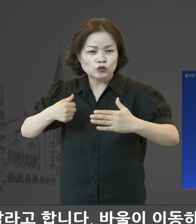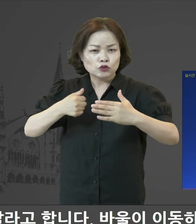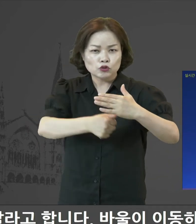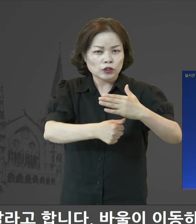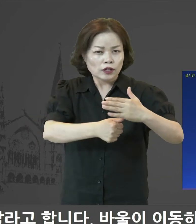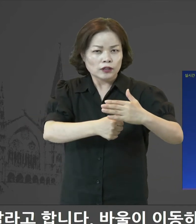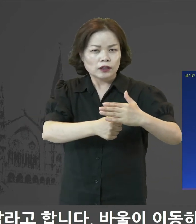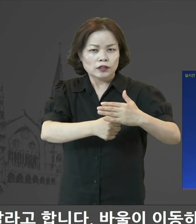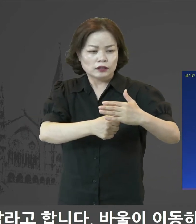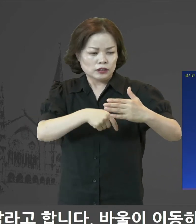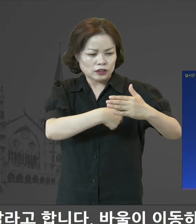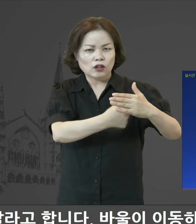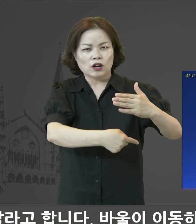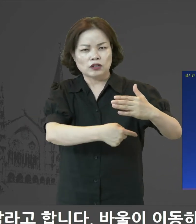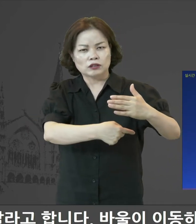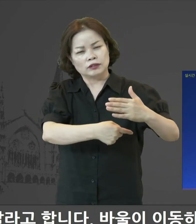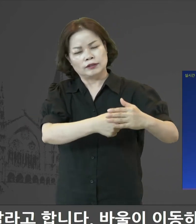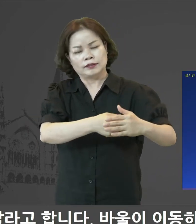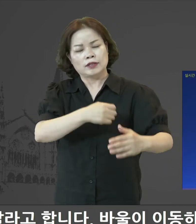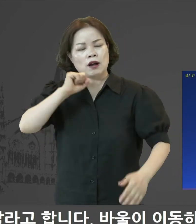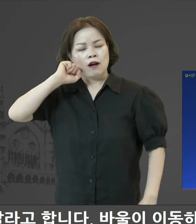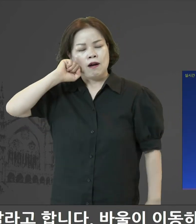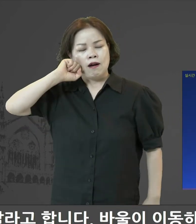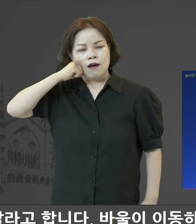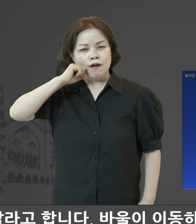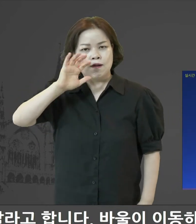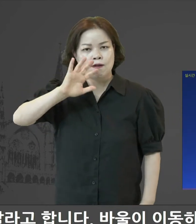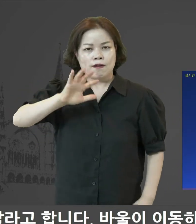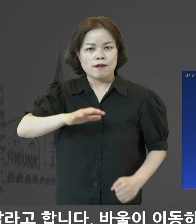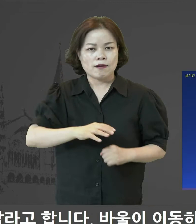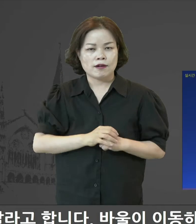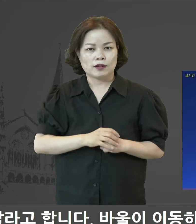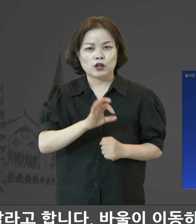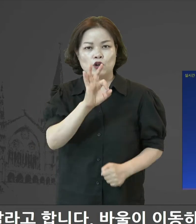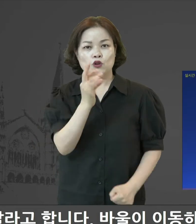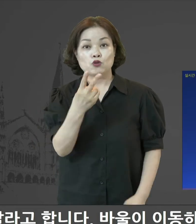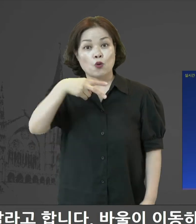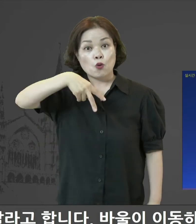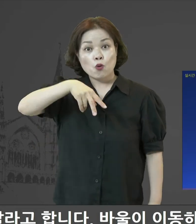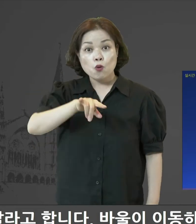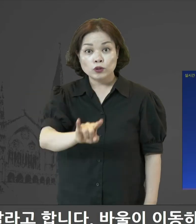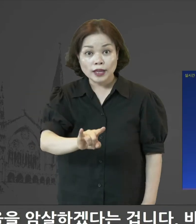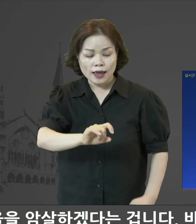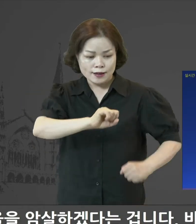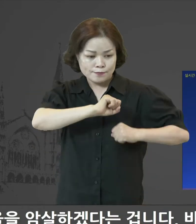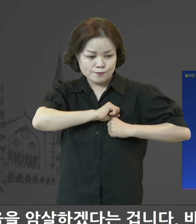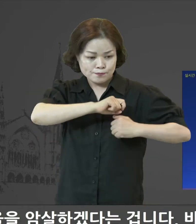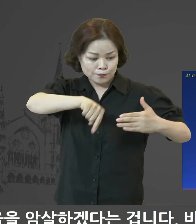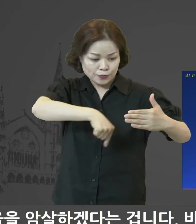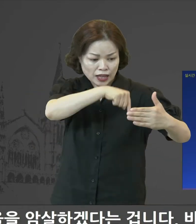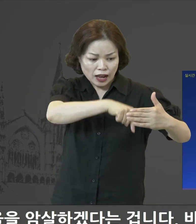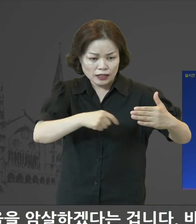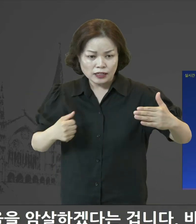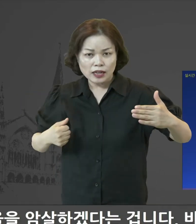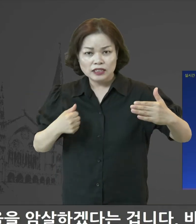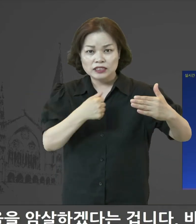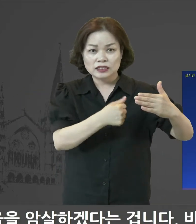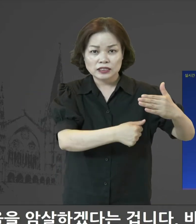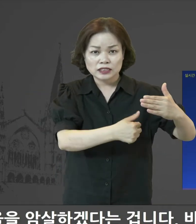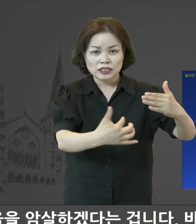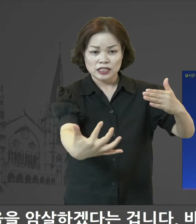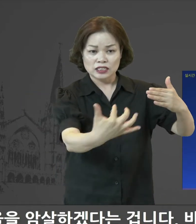것은 정말 불나방 같은 일이었죠. 이 영내는 요새였잖아요. 그 요새 안으로 들어가서 로마